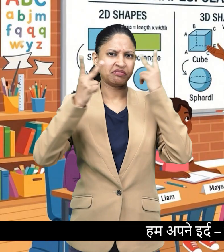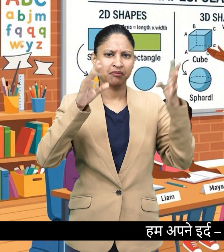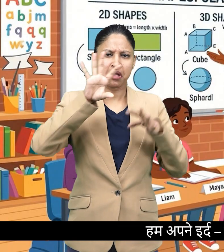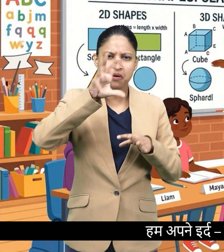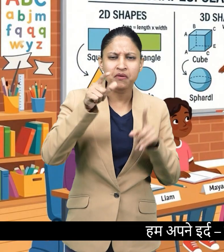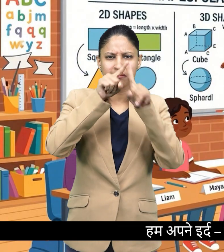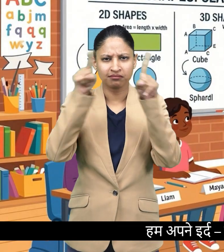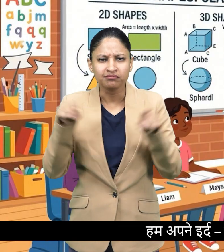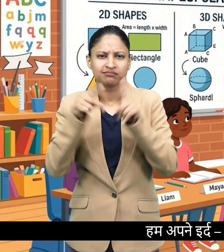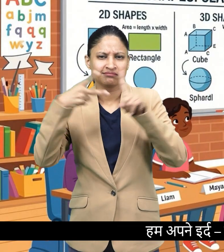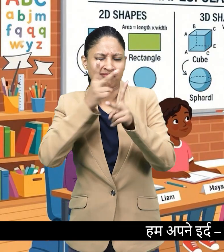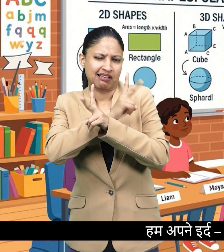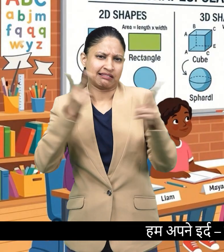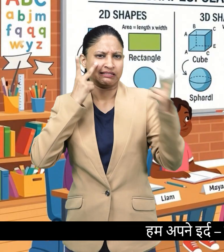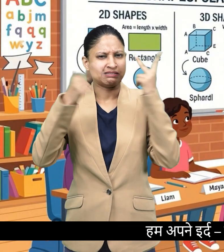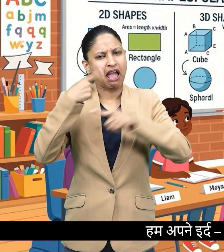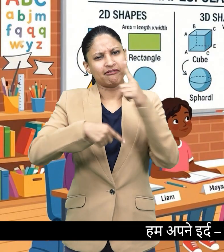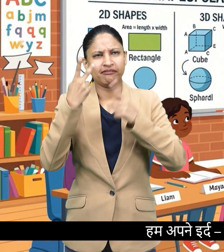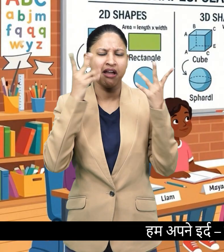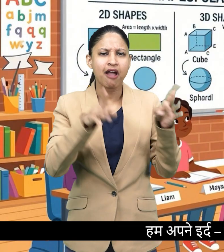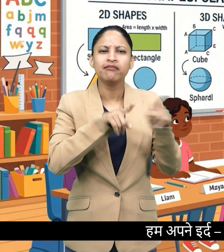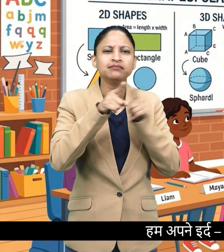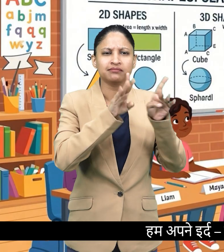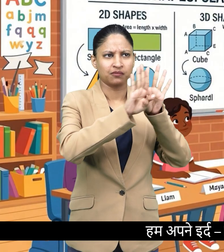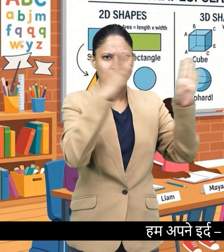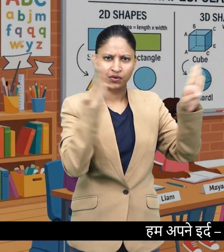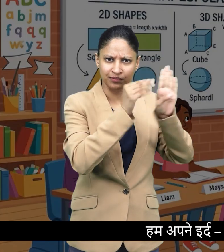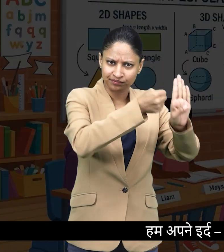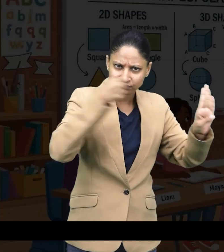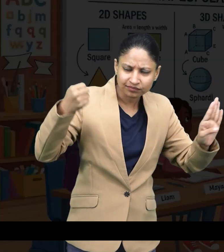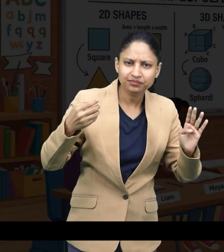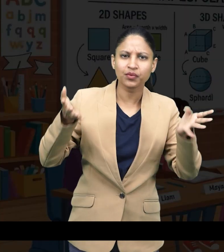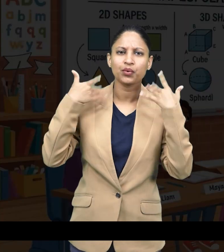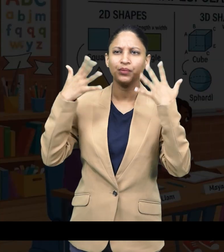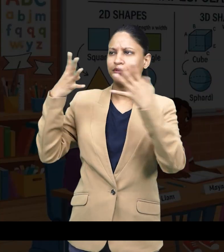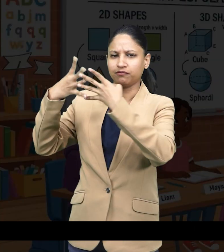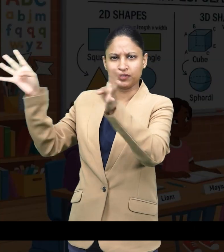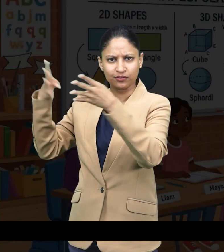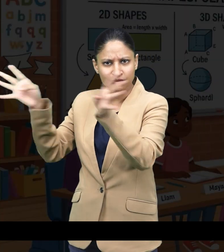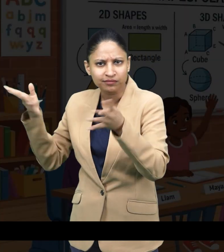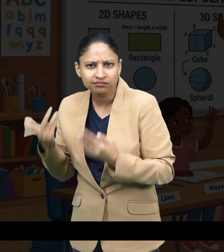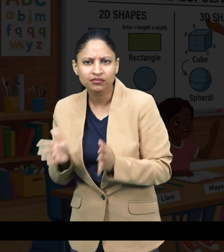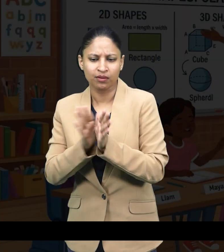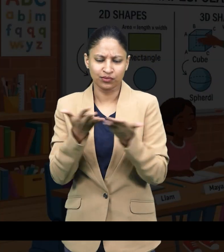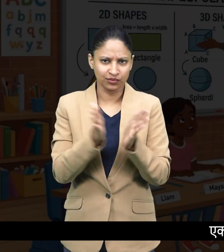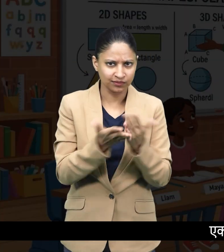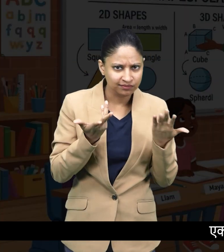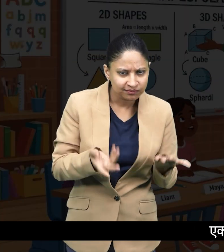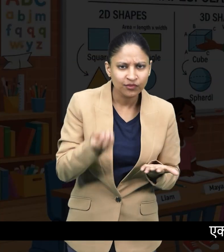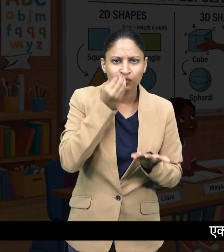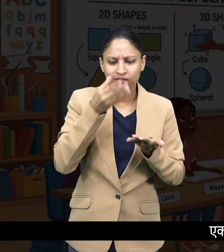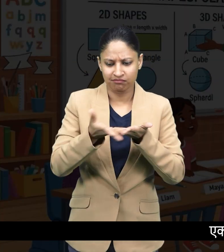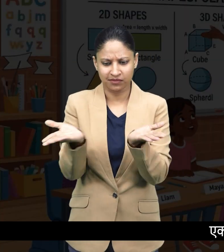हम अपने इर्द गिर्द का हर दिन कई आकृतियाँ देखते हैं। एक दरवाजा, एक खिड़की,